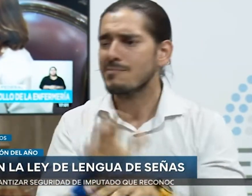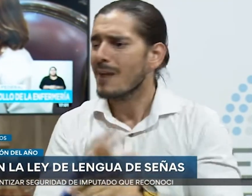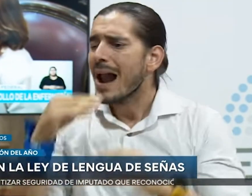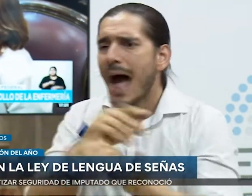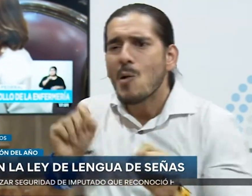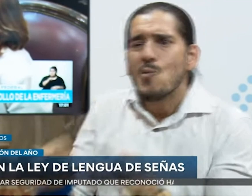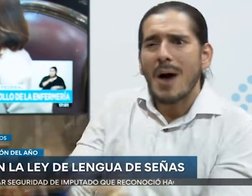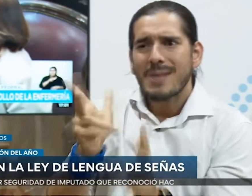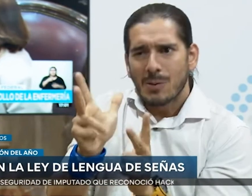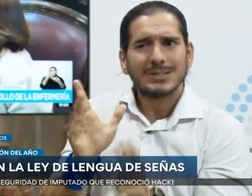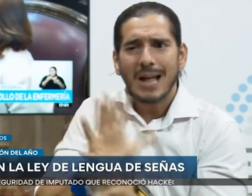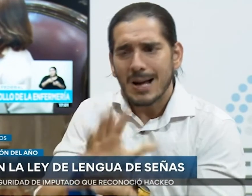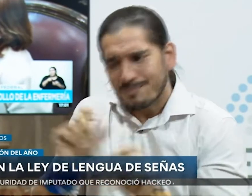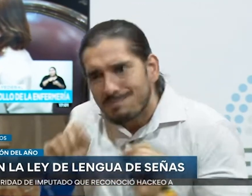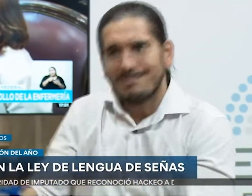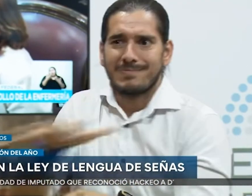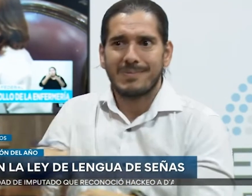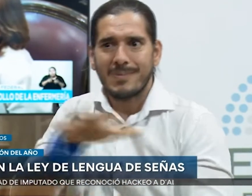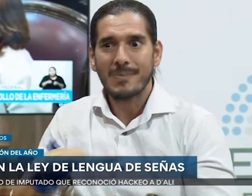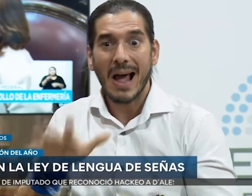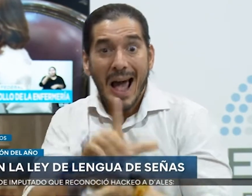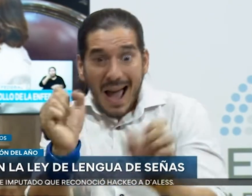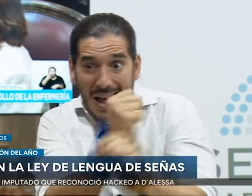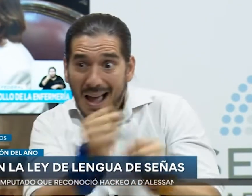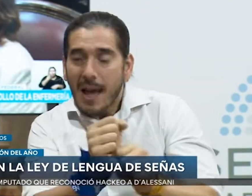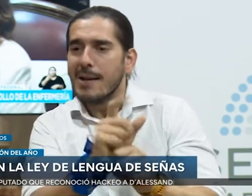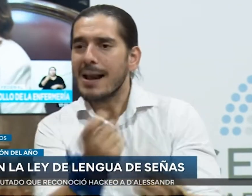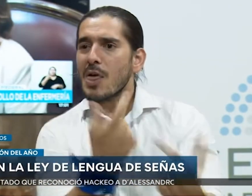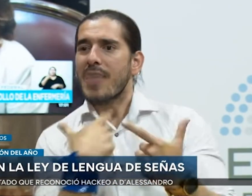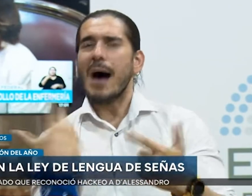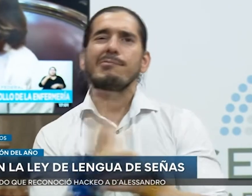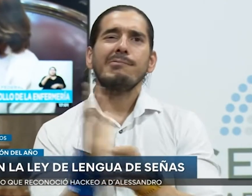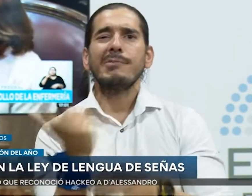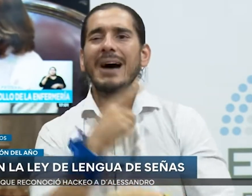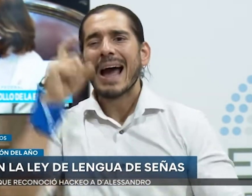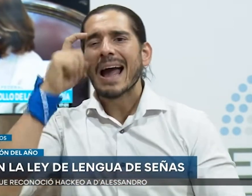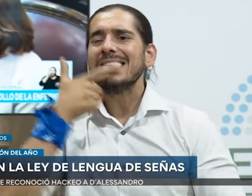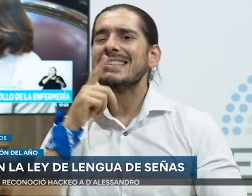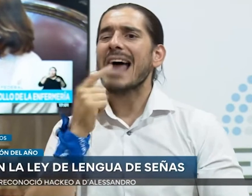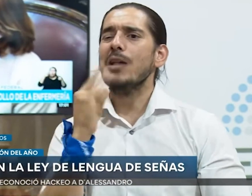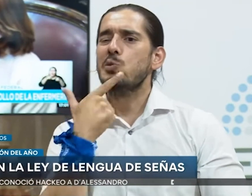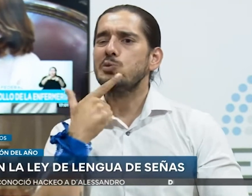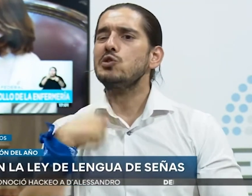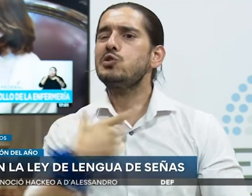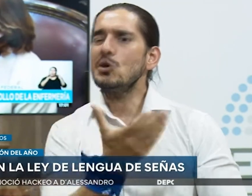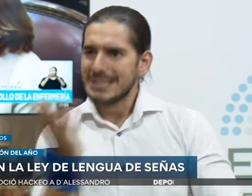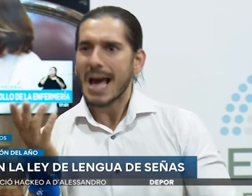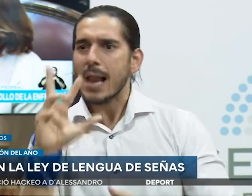que tiene que ver con la igualdad de oportunidades y con el reconocimiento de la lengua de señas para la comunidad esta aprobación